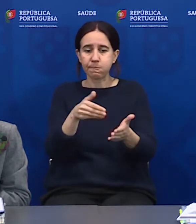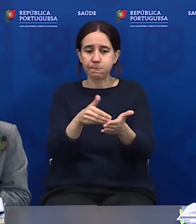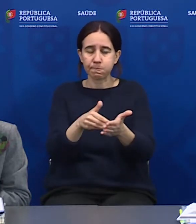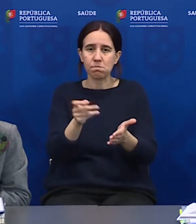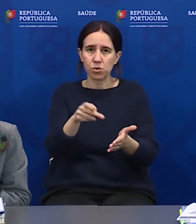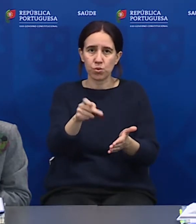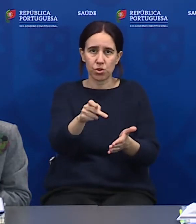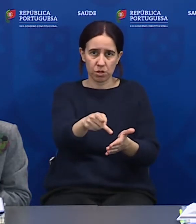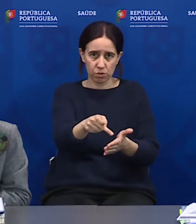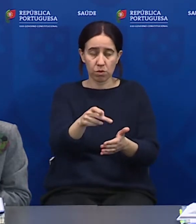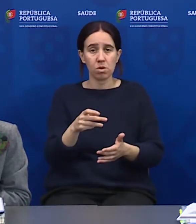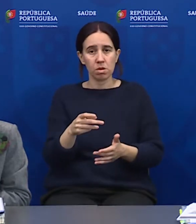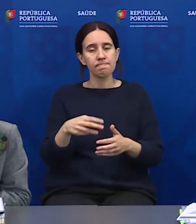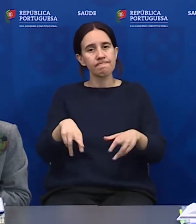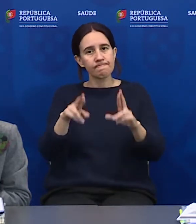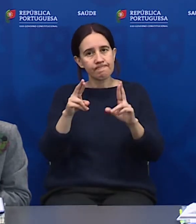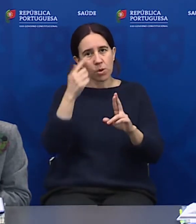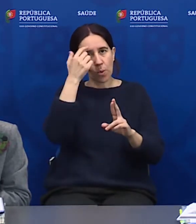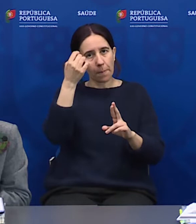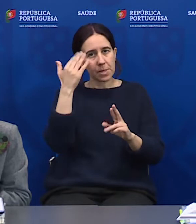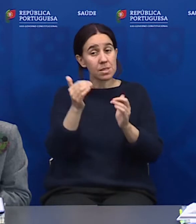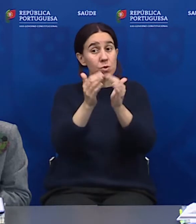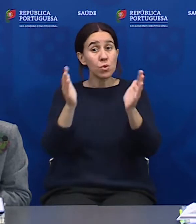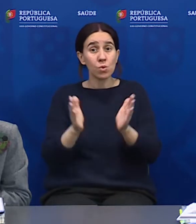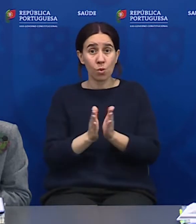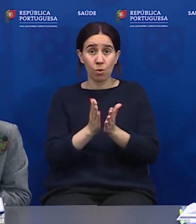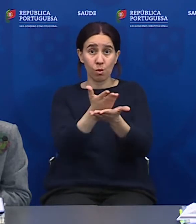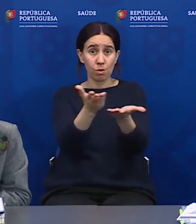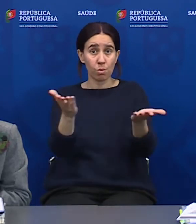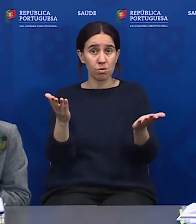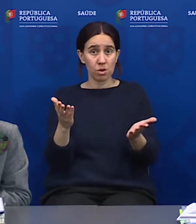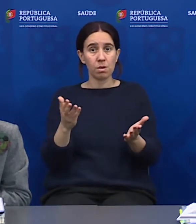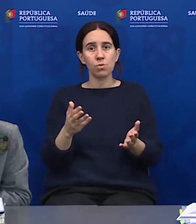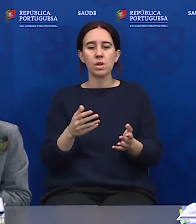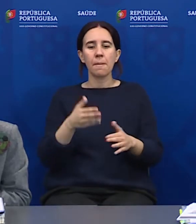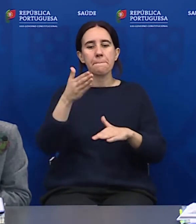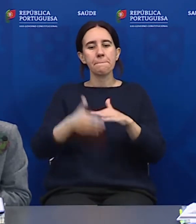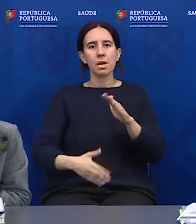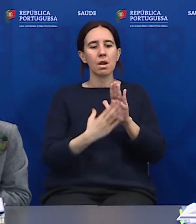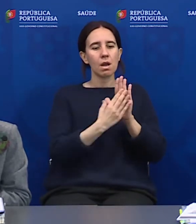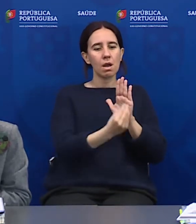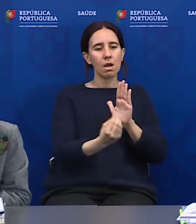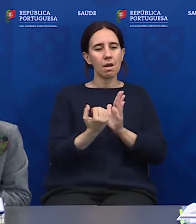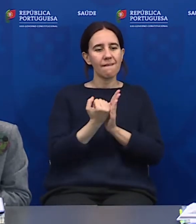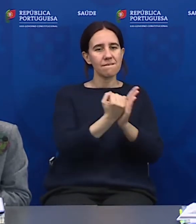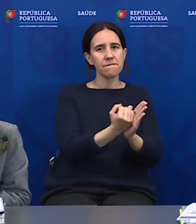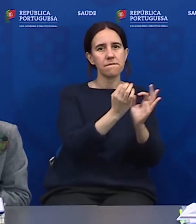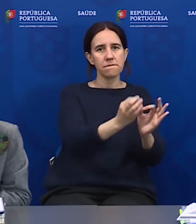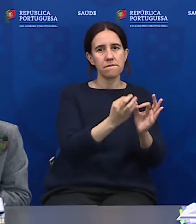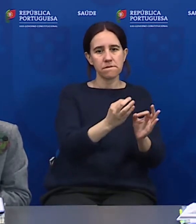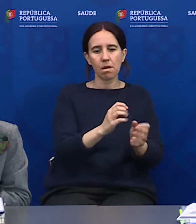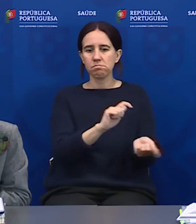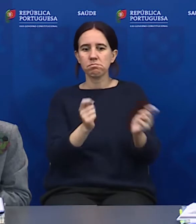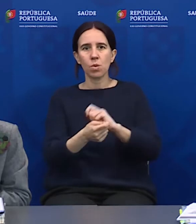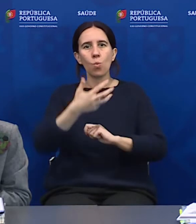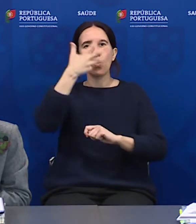forem surgindo e contamos com a compreensão de todos, porque não se muda de paradigma assistencial em epidemia de um